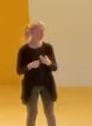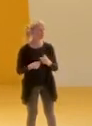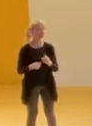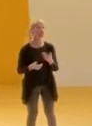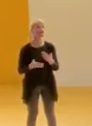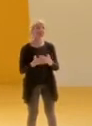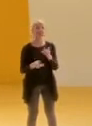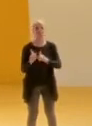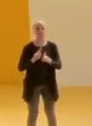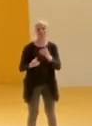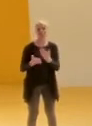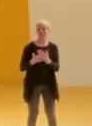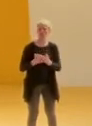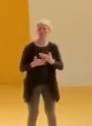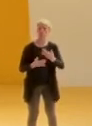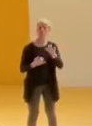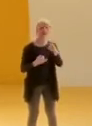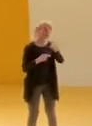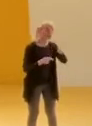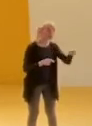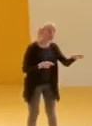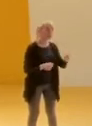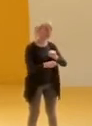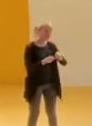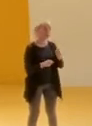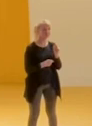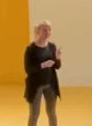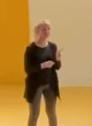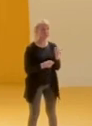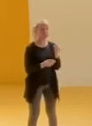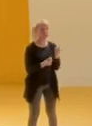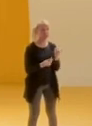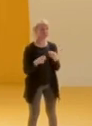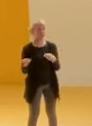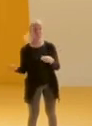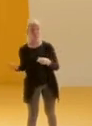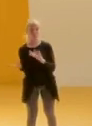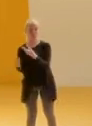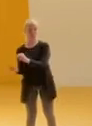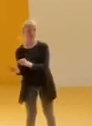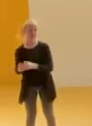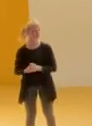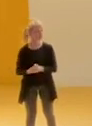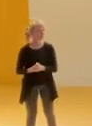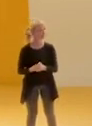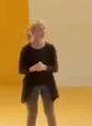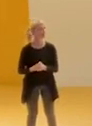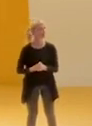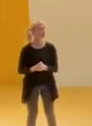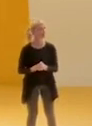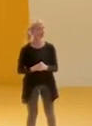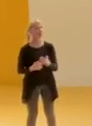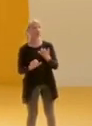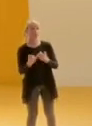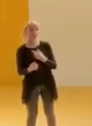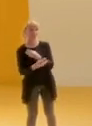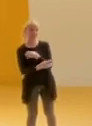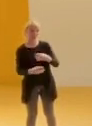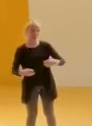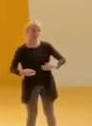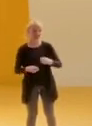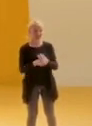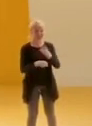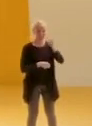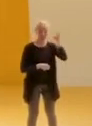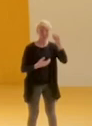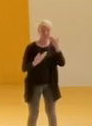pieniędzmi a inne nie też wszystko zależy od tego o których warunkach mówimy Jak mówimy o gospodarkach bardziej zaawansowanych to